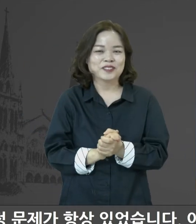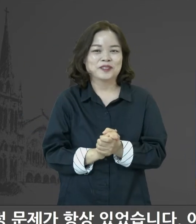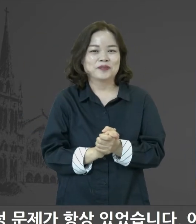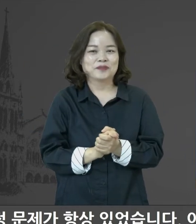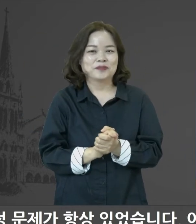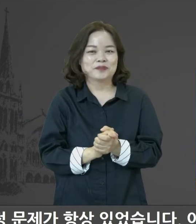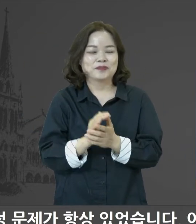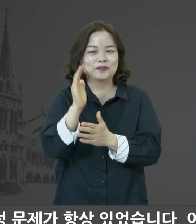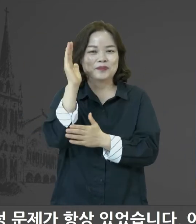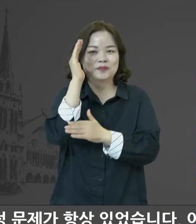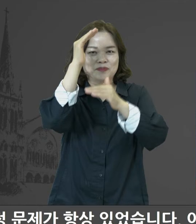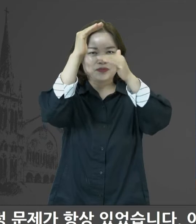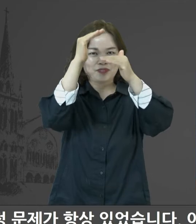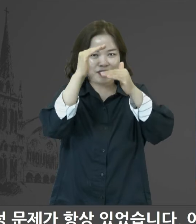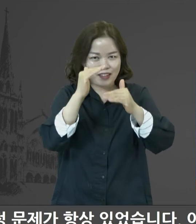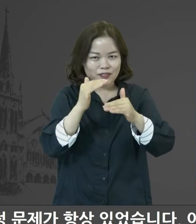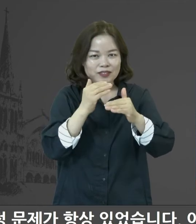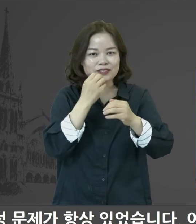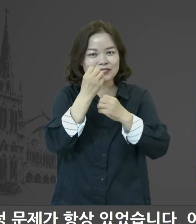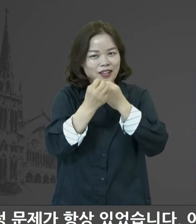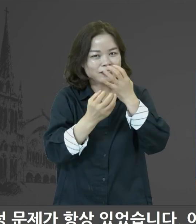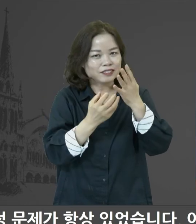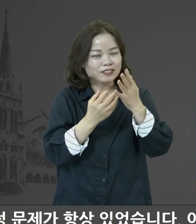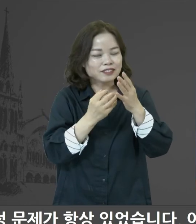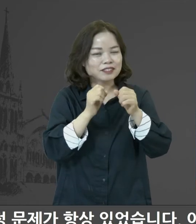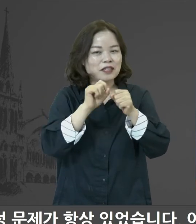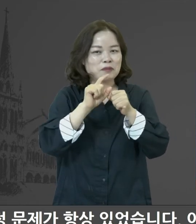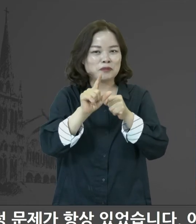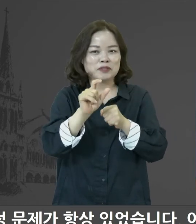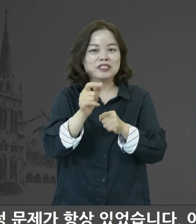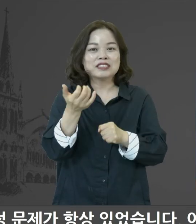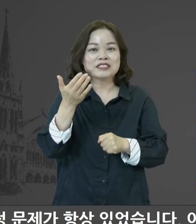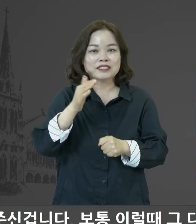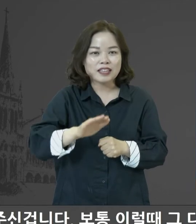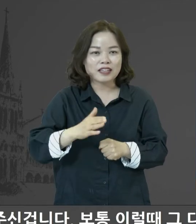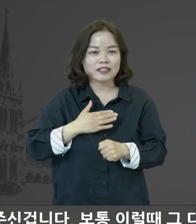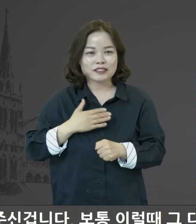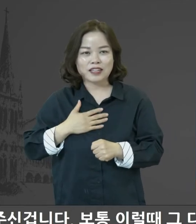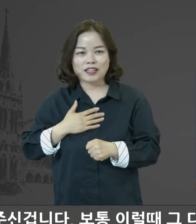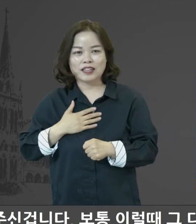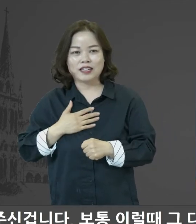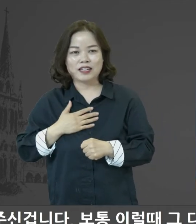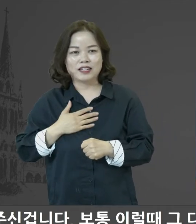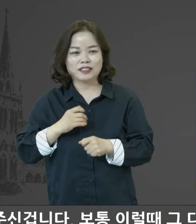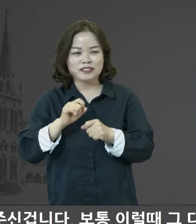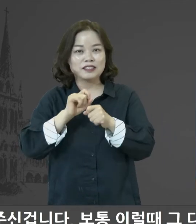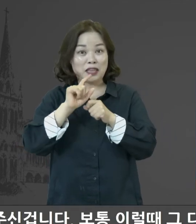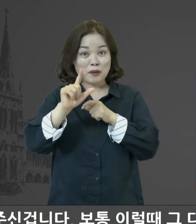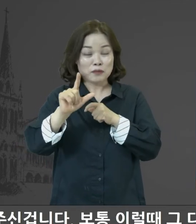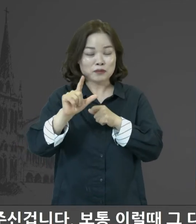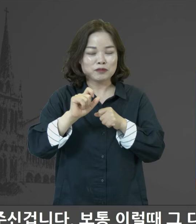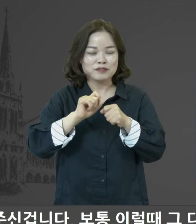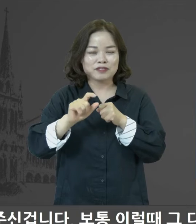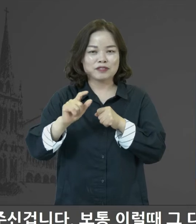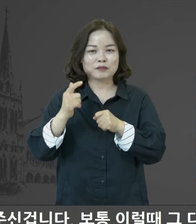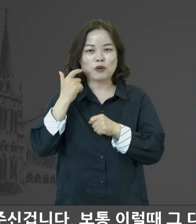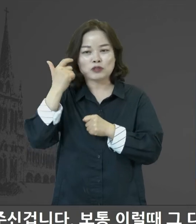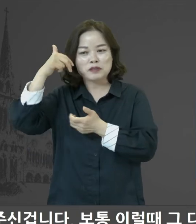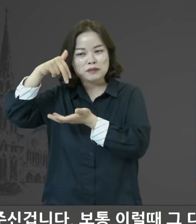이런 이야기가 나올 거라고 생각을 대부분 합니다. 제가 보는 대부분의 간증 스토리는 그랬거든요.